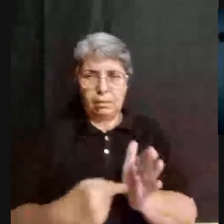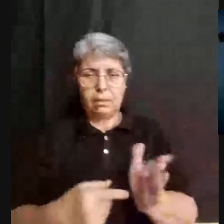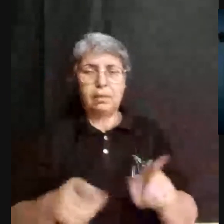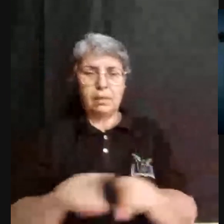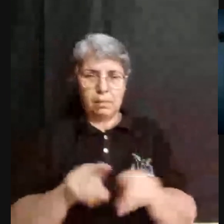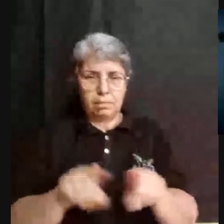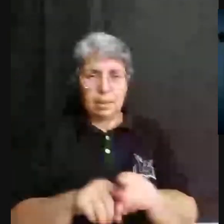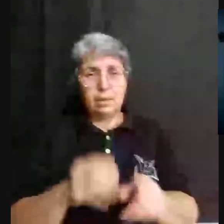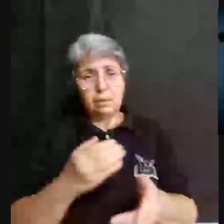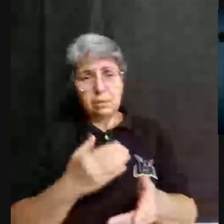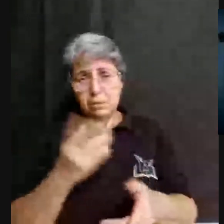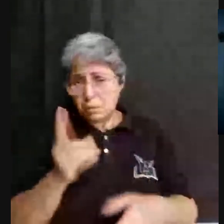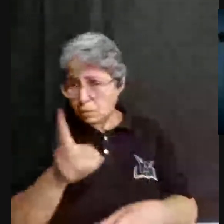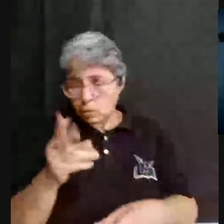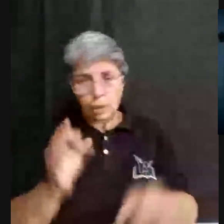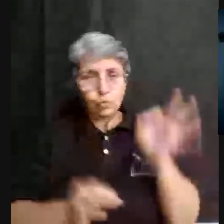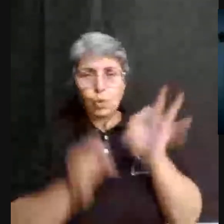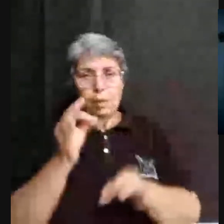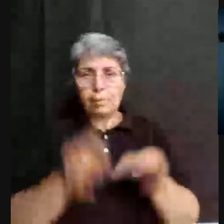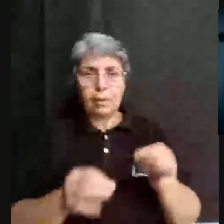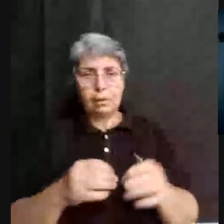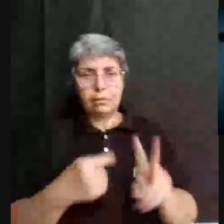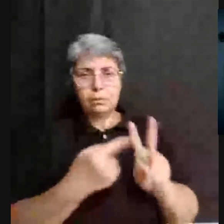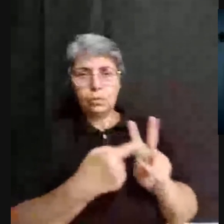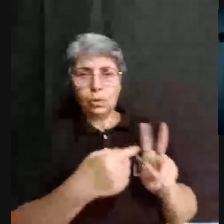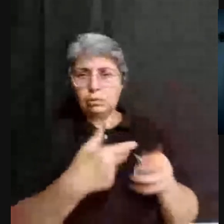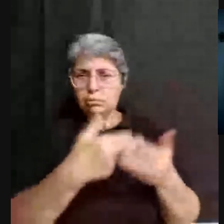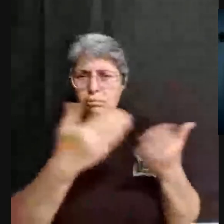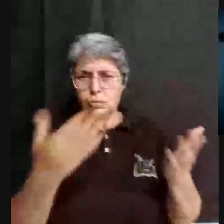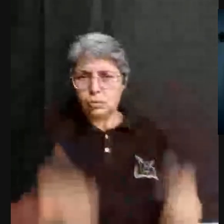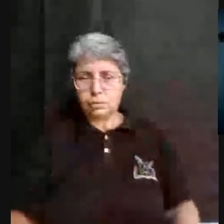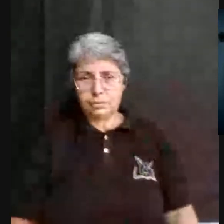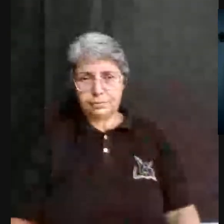E assim, irmãos, podemos tirar algumas conclusões